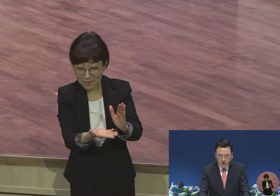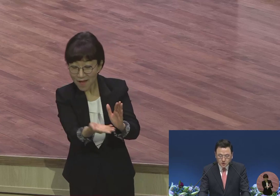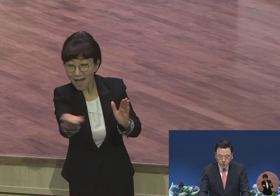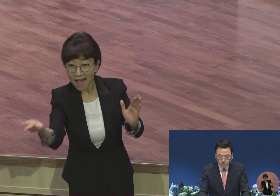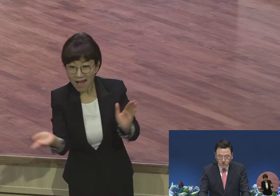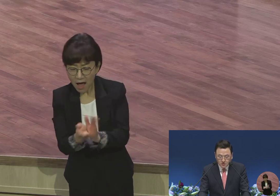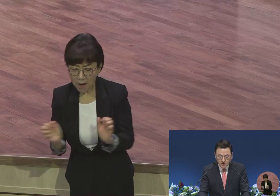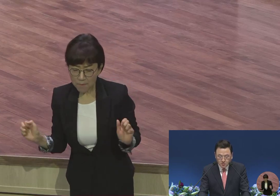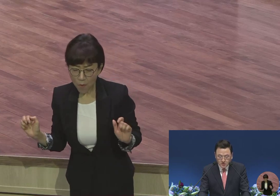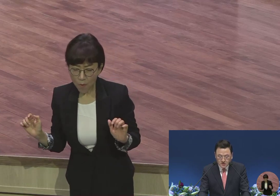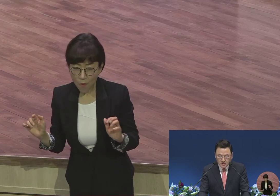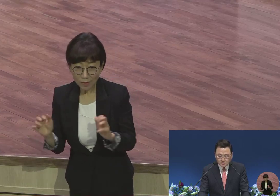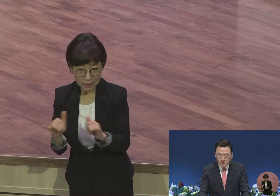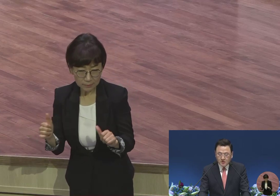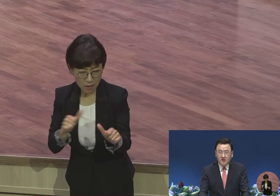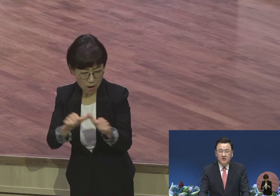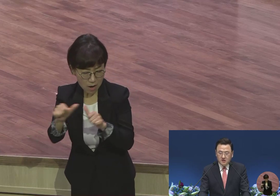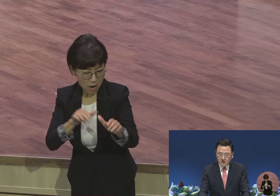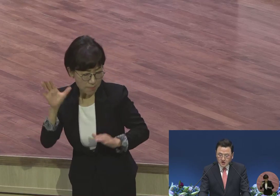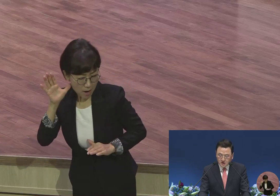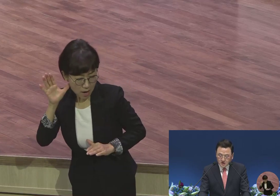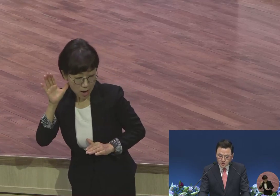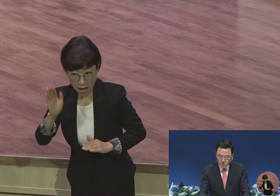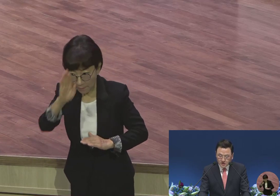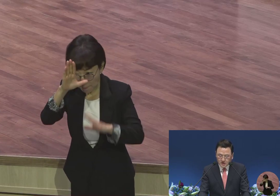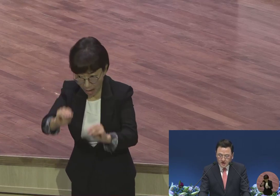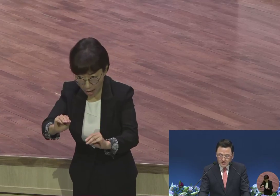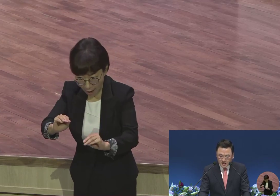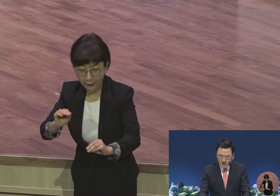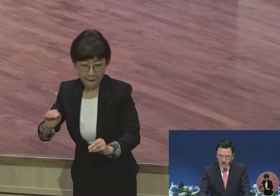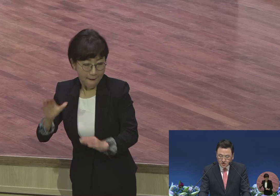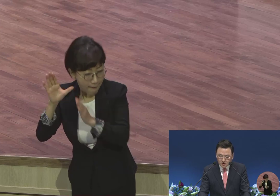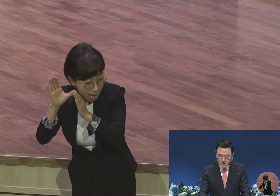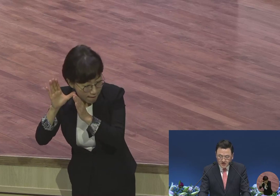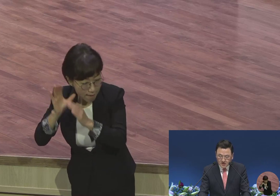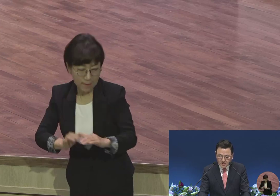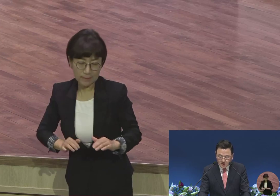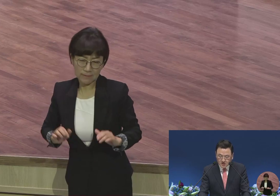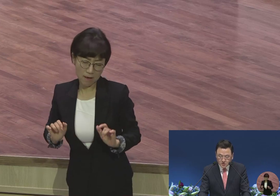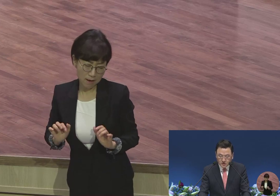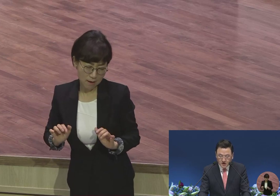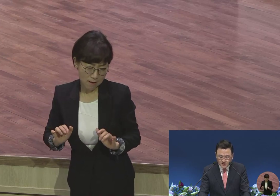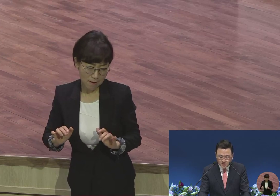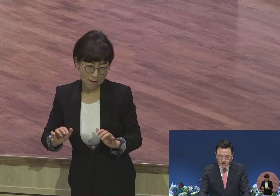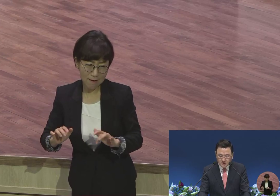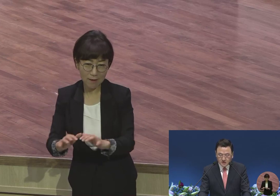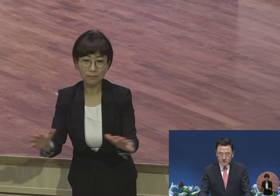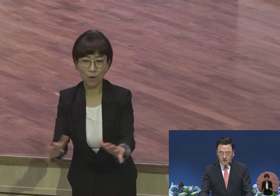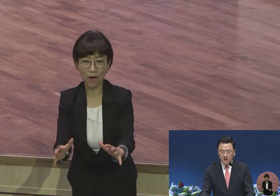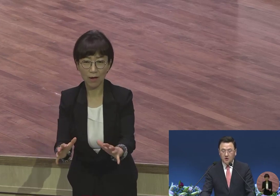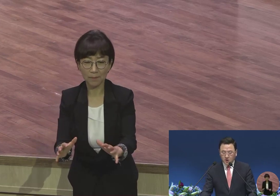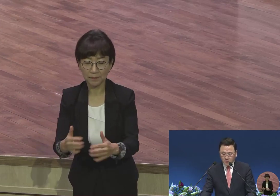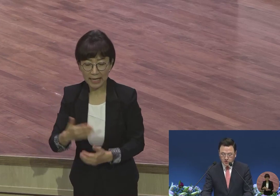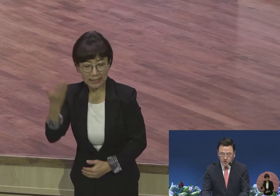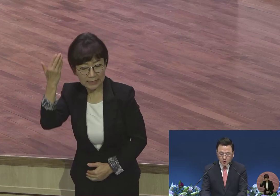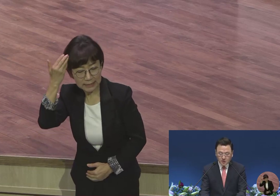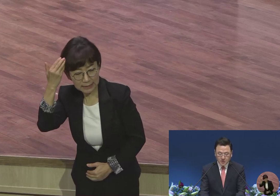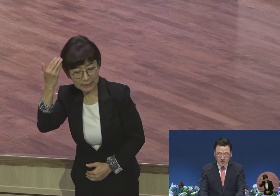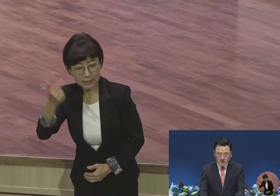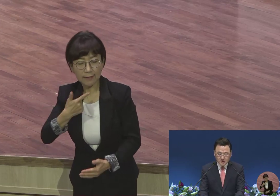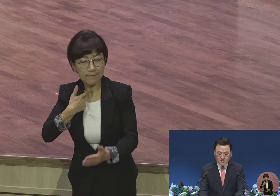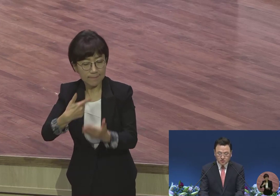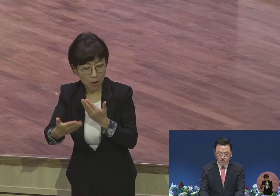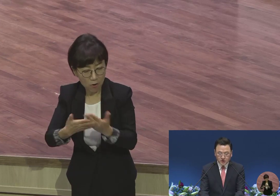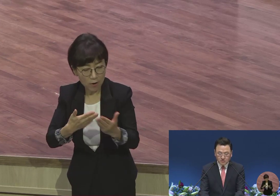혹은 소문에 의해 모인 사람들입니다. 세상의 소리, 자기 경험, 자기 지식 속에 갇혀있는 사람이에요. 표면적으로